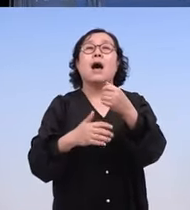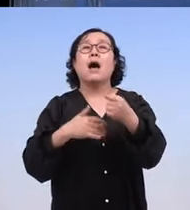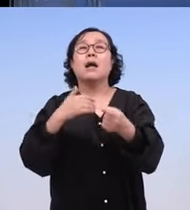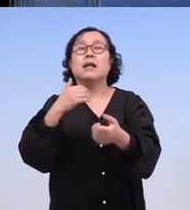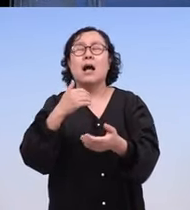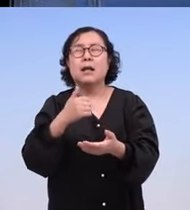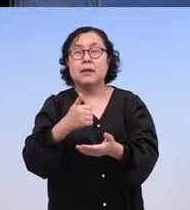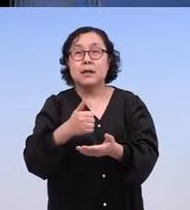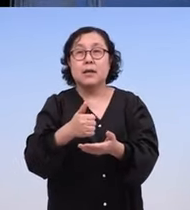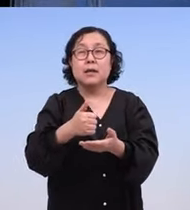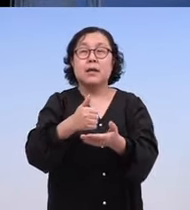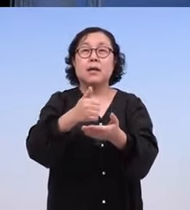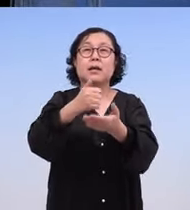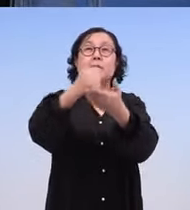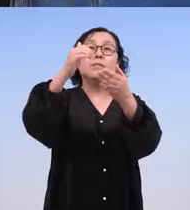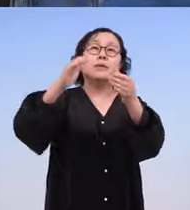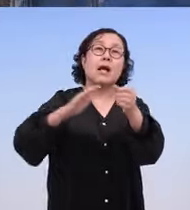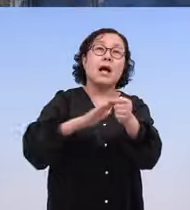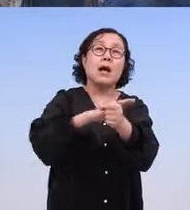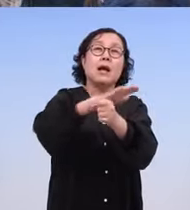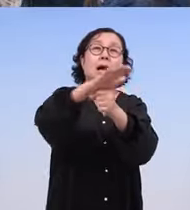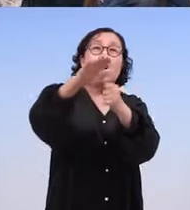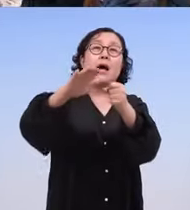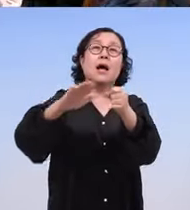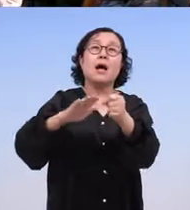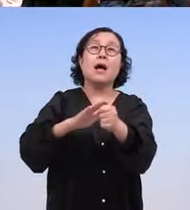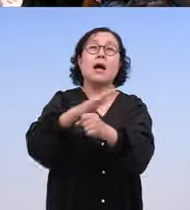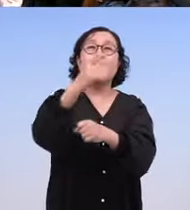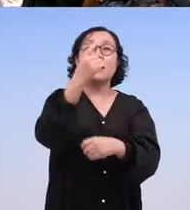하나님 사랑의 눈으로